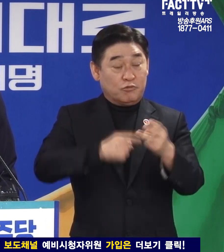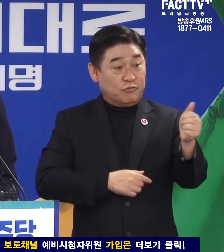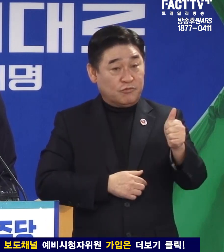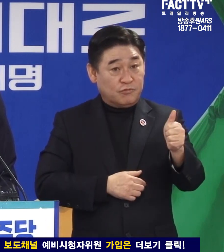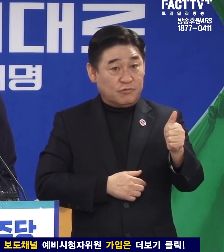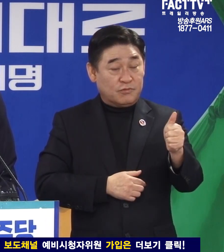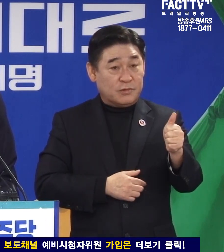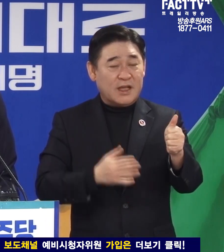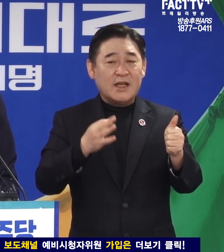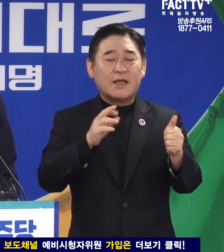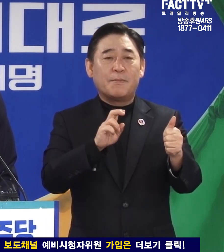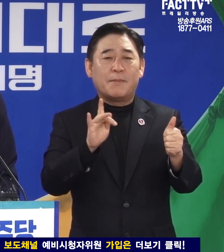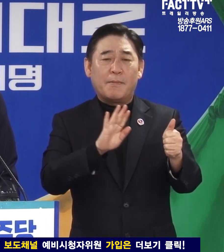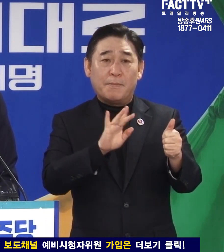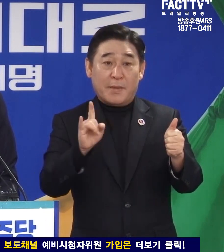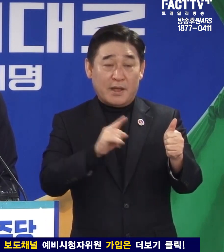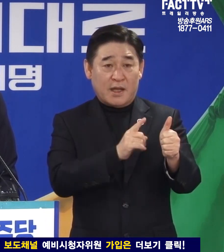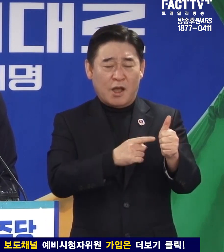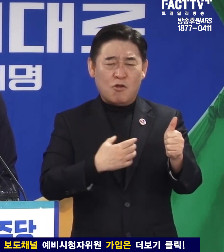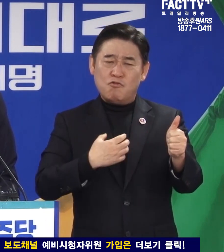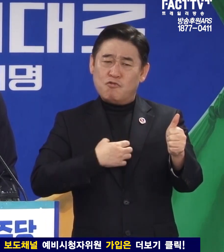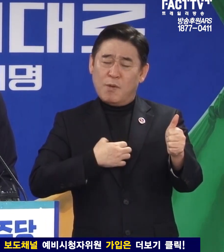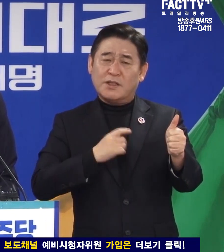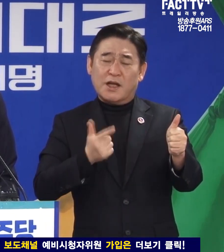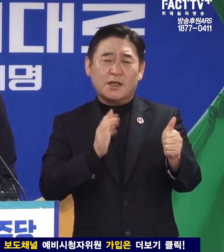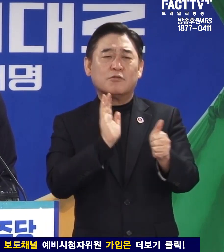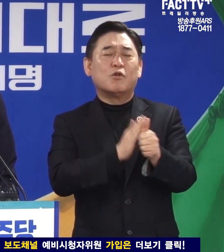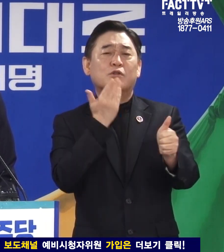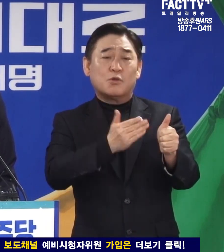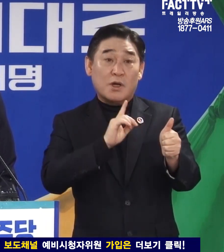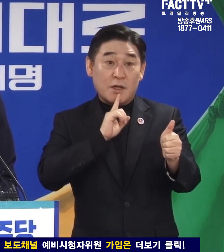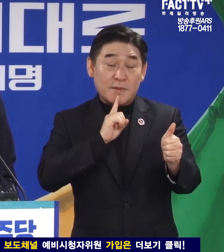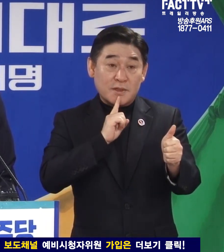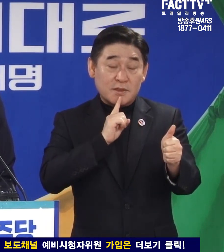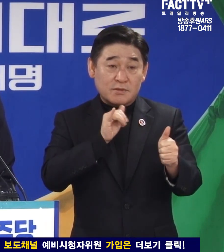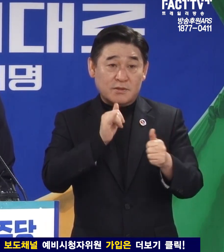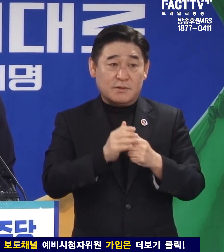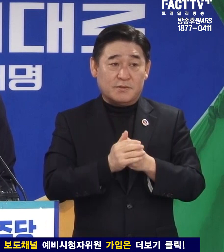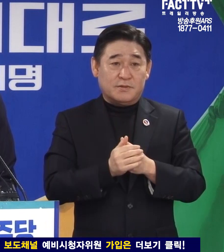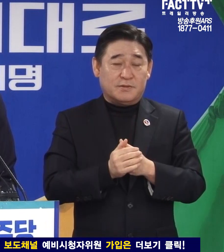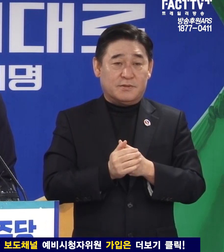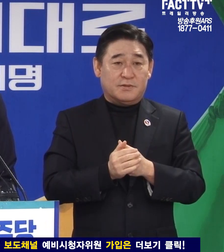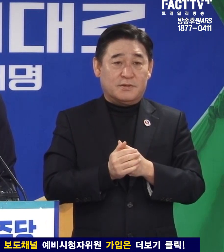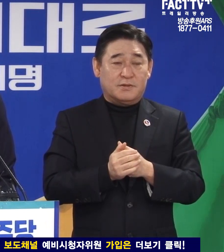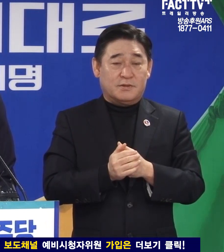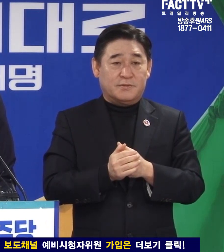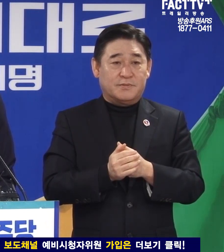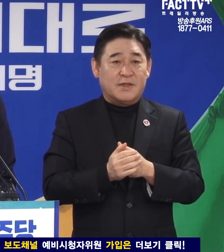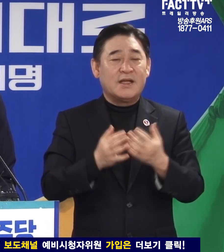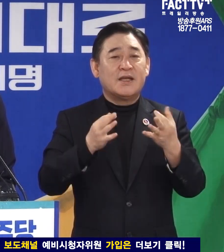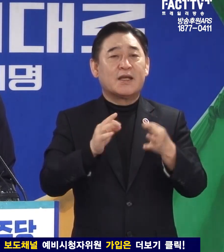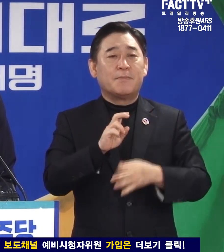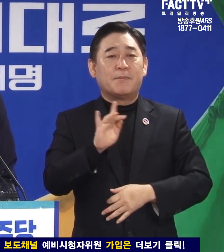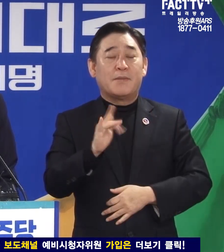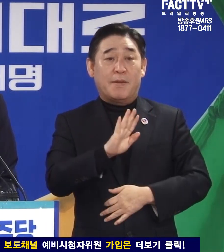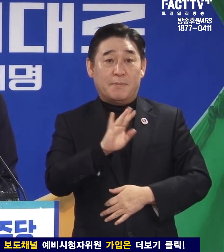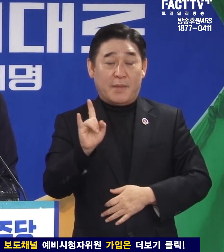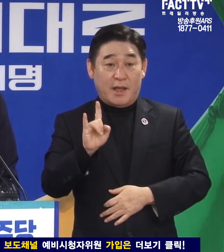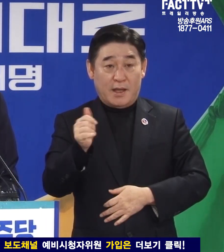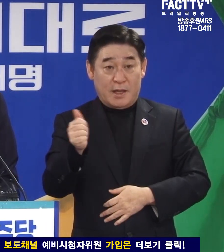윤석열 후보가 김만배에게 위험하지 않게 해라고 말했다고도 합니다. 이는 김만배에게